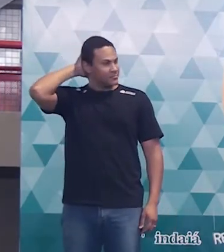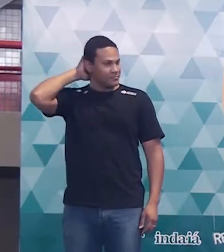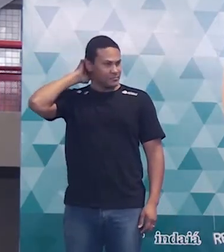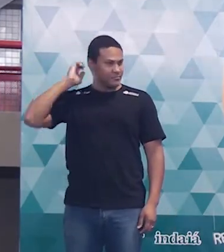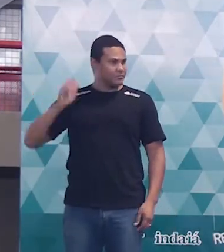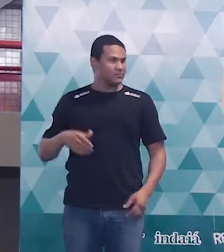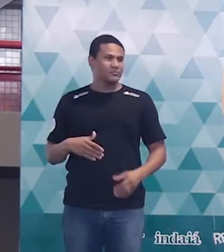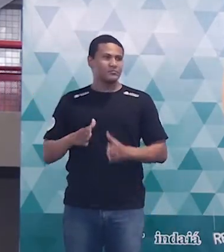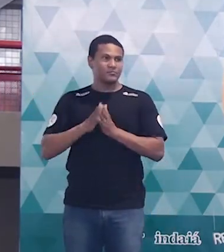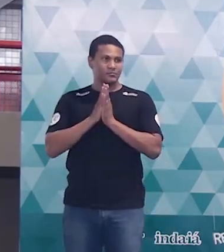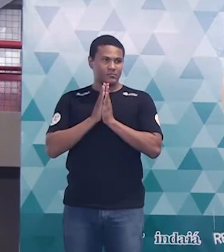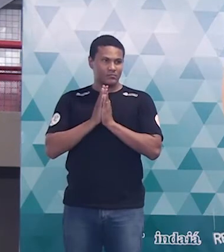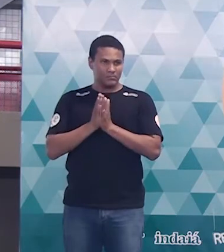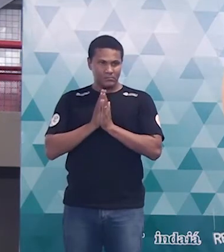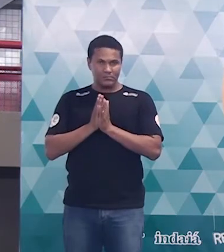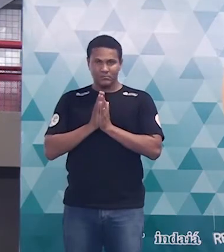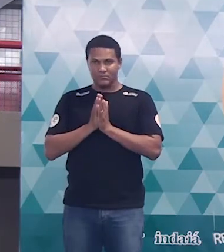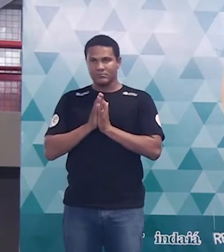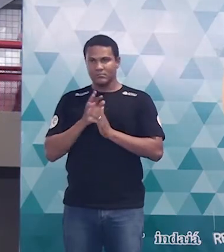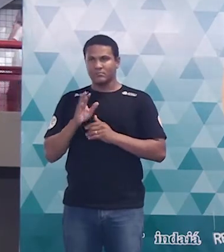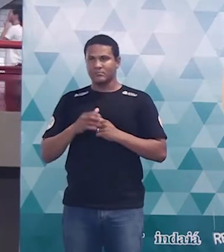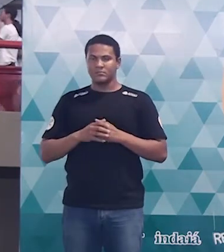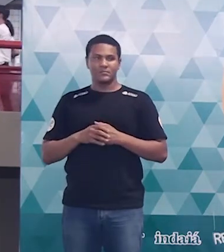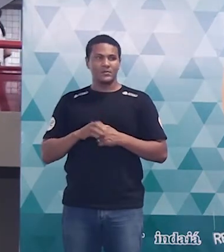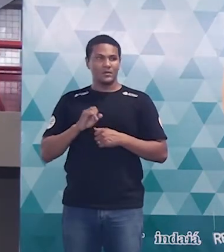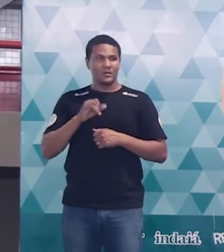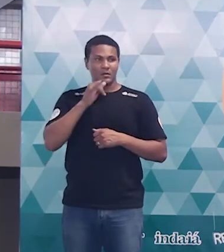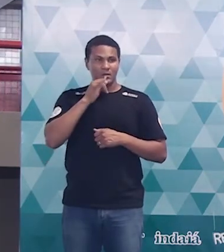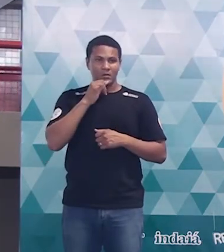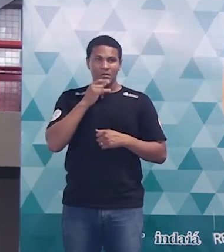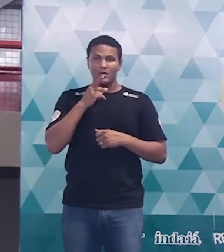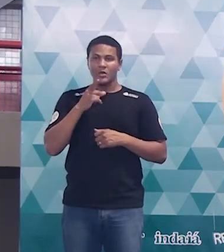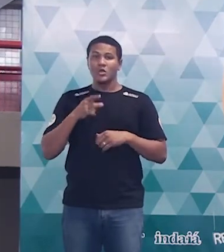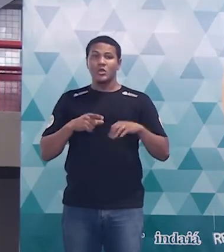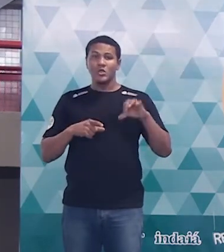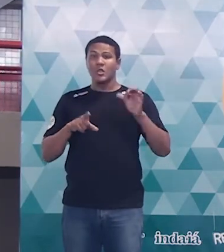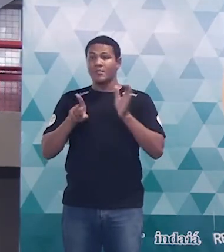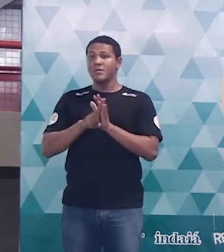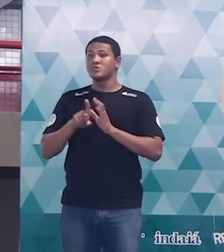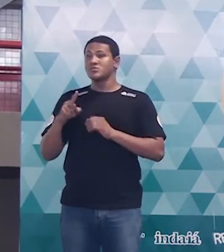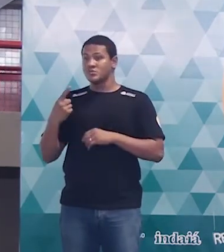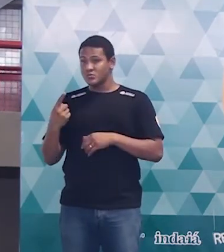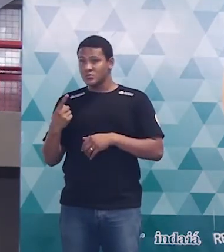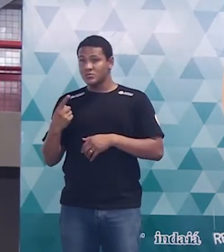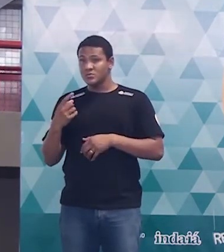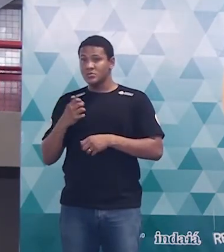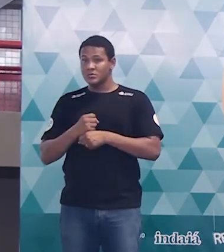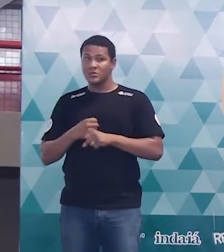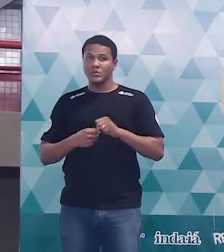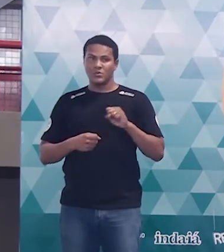por favor, se eu perguntar de novo, né? 9 menos 1 que ela levou é quanto?